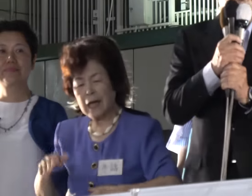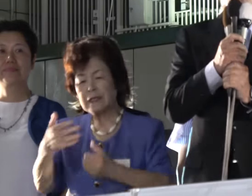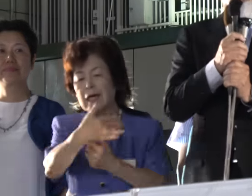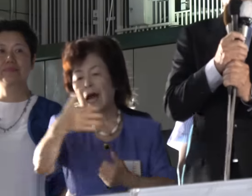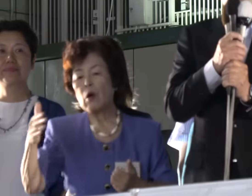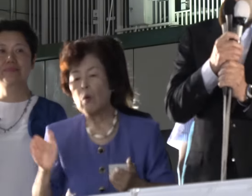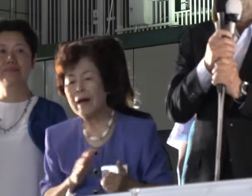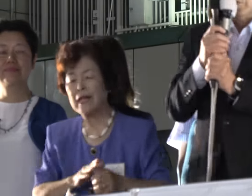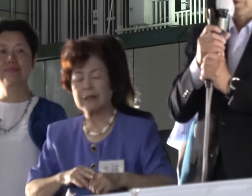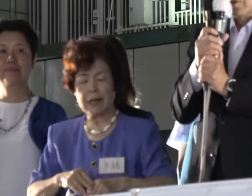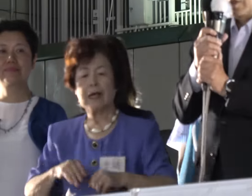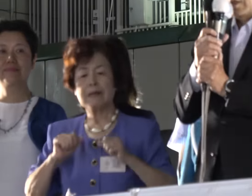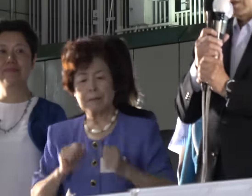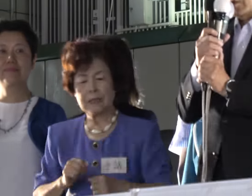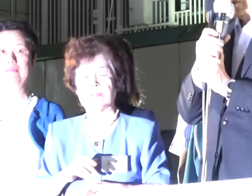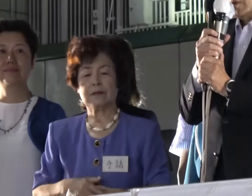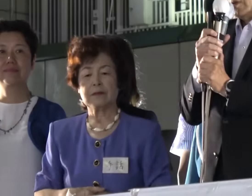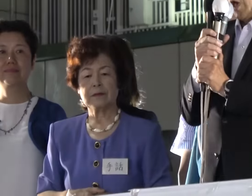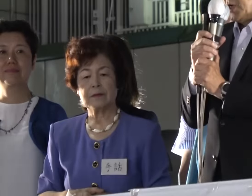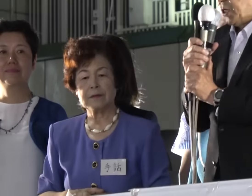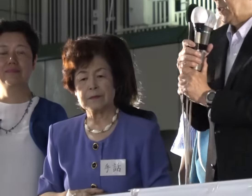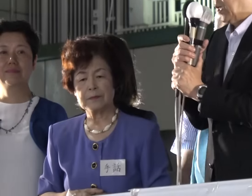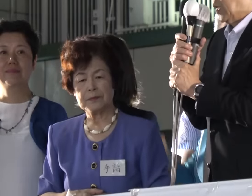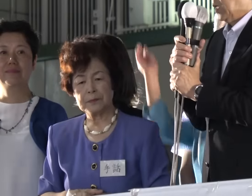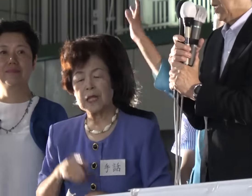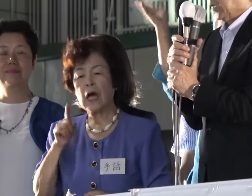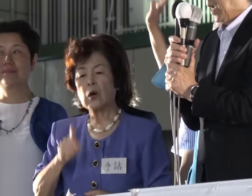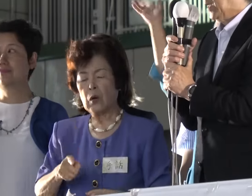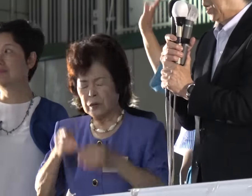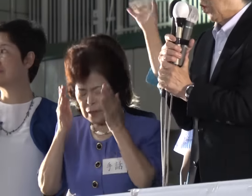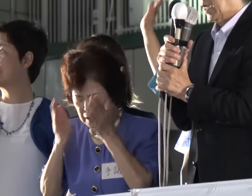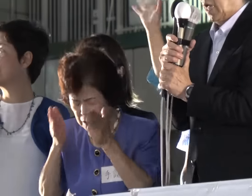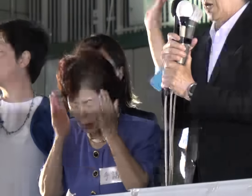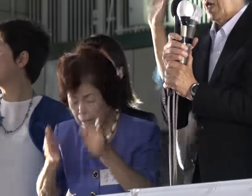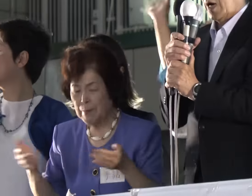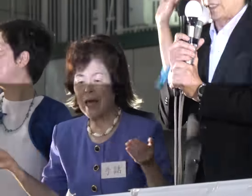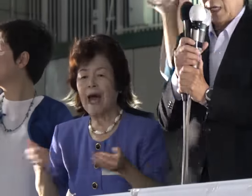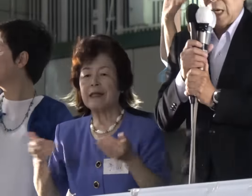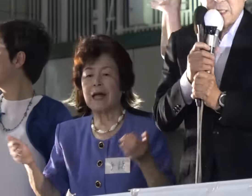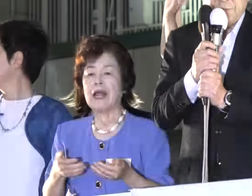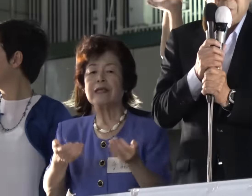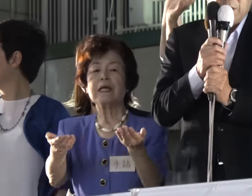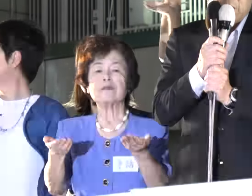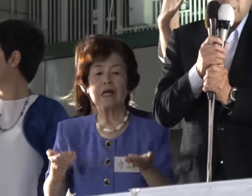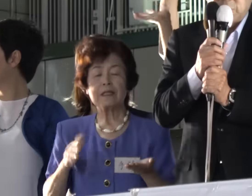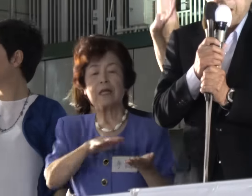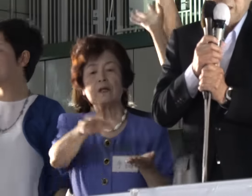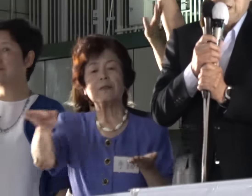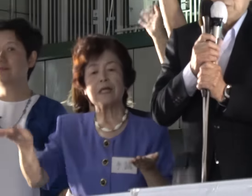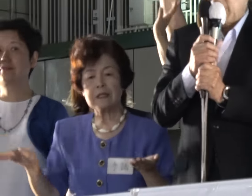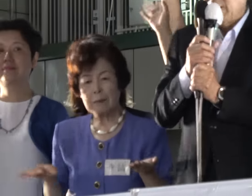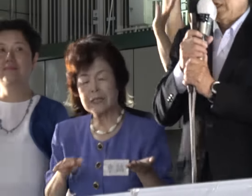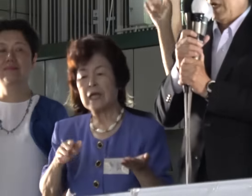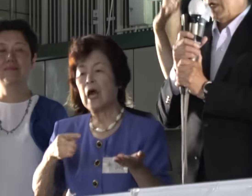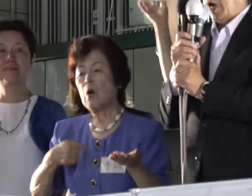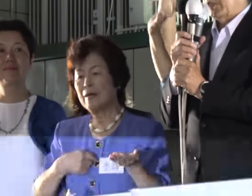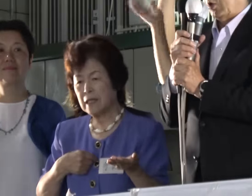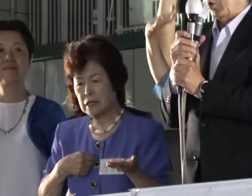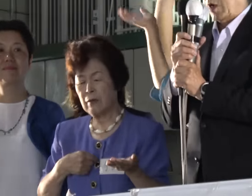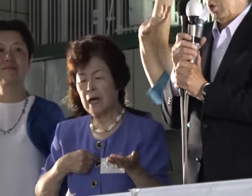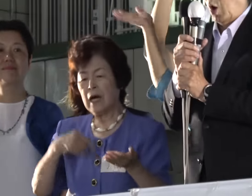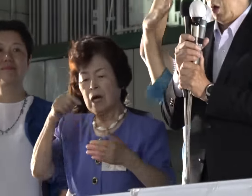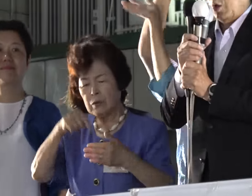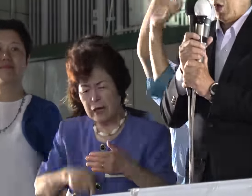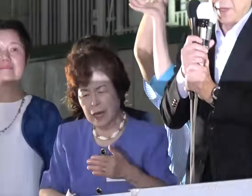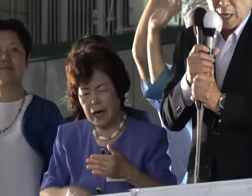きました。こういう献身的に働いてこられた方々に私は深い感